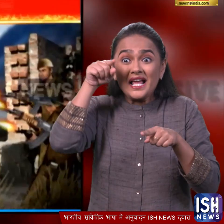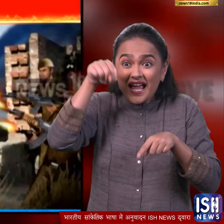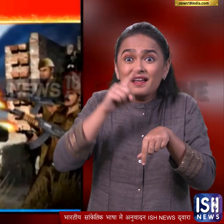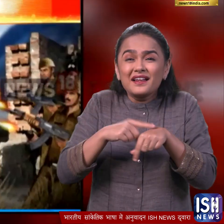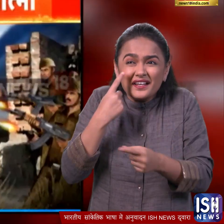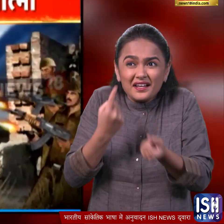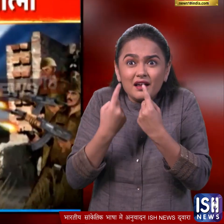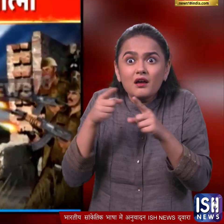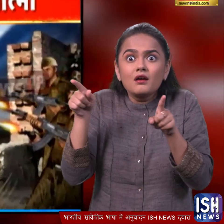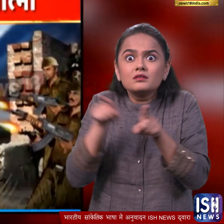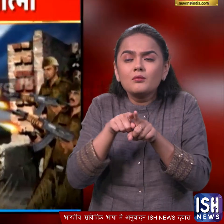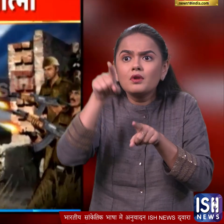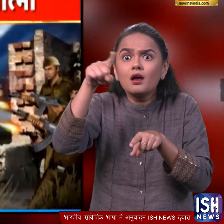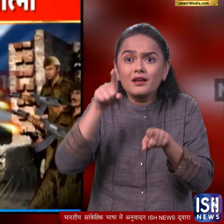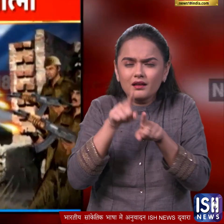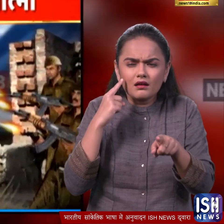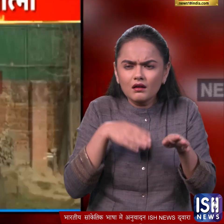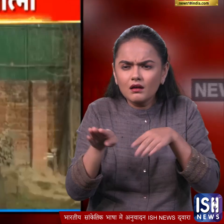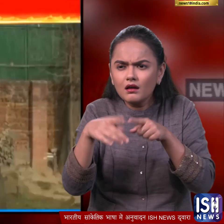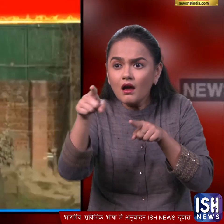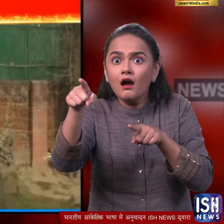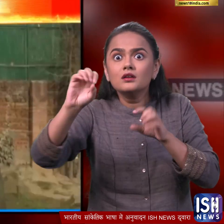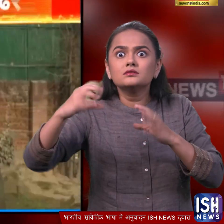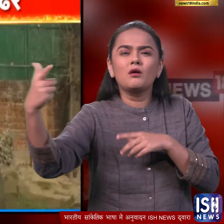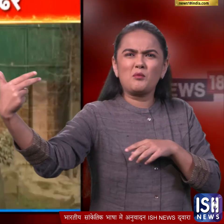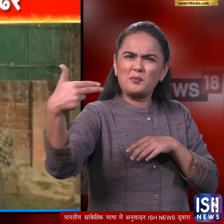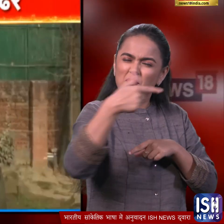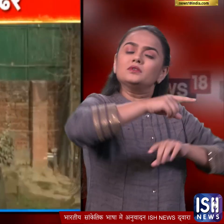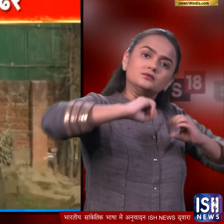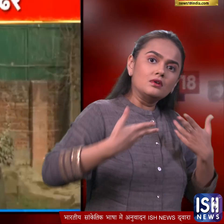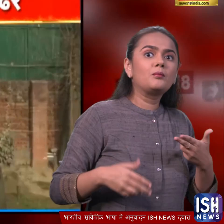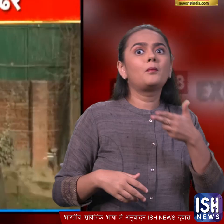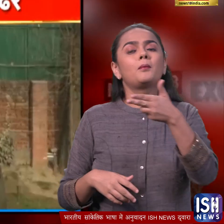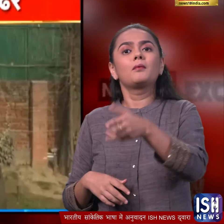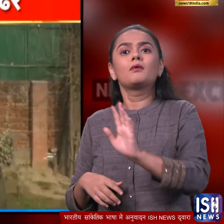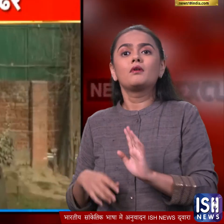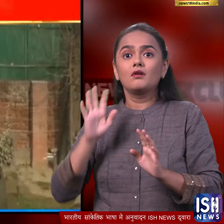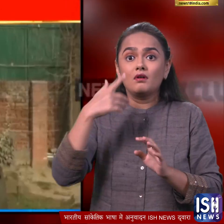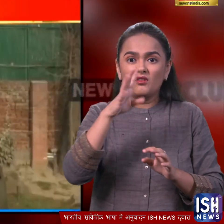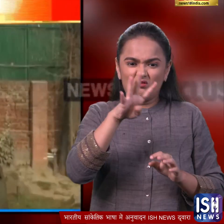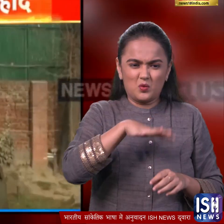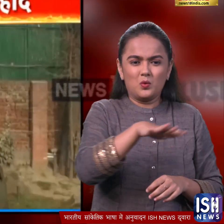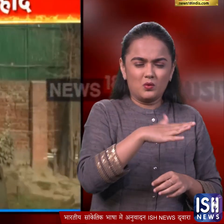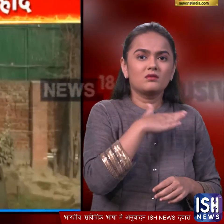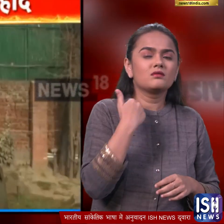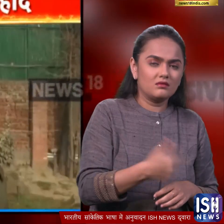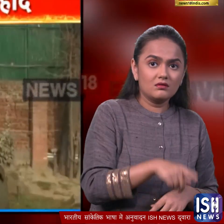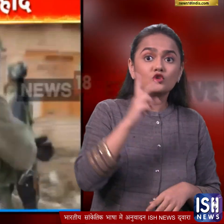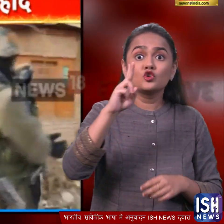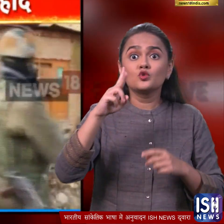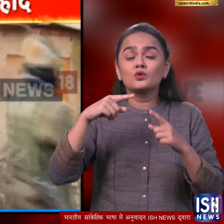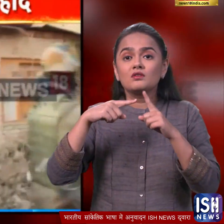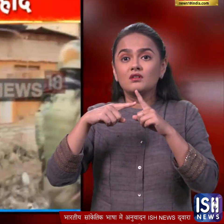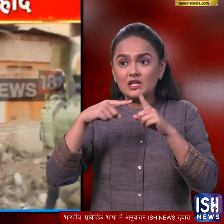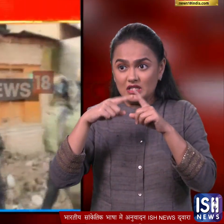दौरान छिपे हुए आतंकियों ने जवानों पर फायरिंग शुरू कर दी। 2 पाकिस्तानी मिलिटेंट मारे गए हैं और 4 लोकल टेररिस्ट मारे गए जैश-ए-मोहम्मद